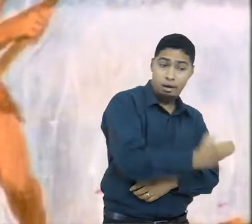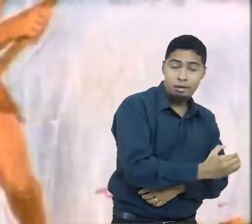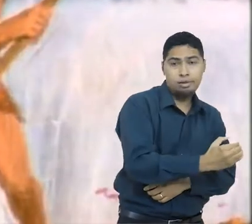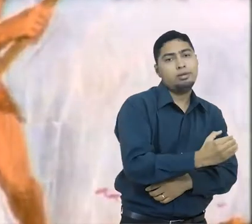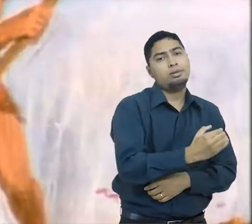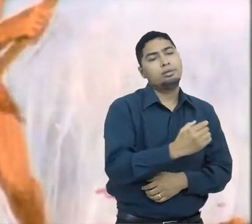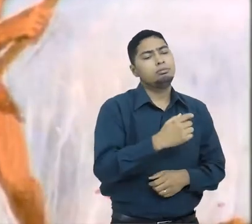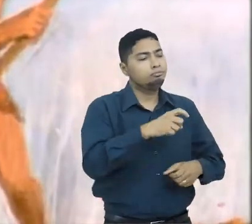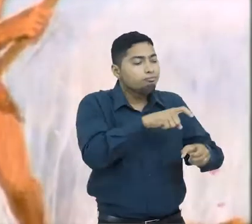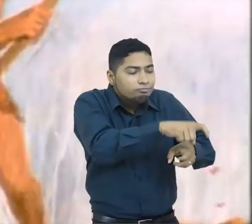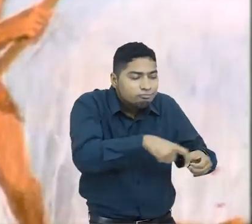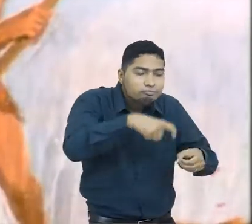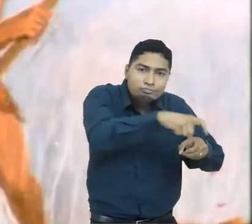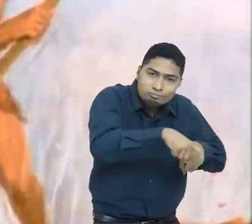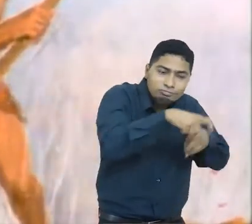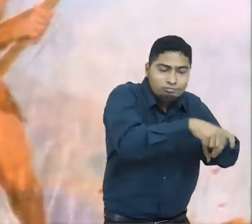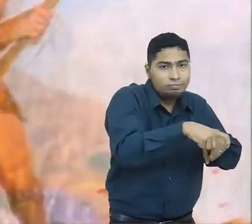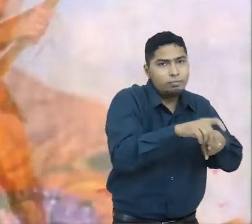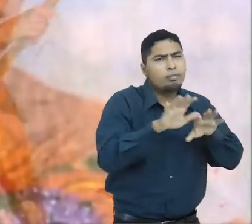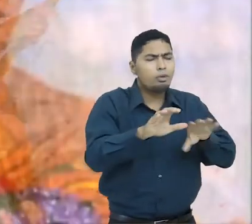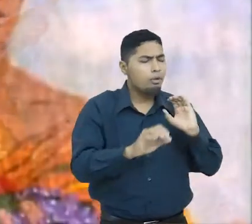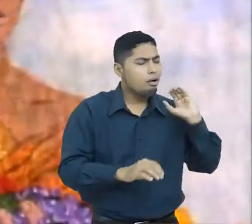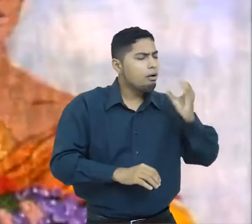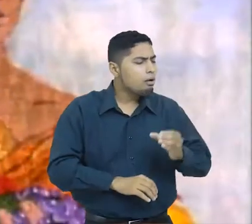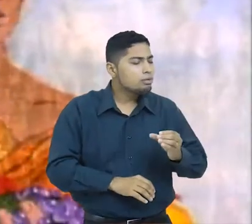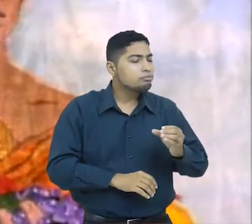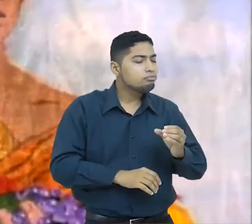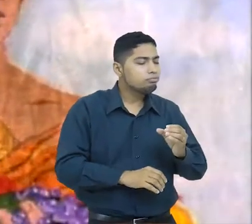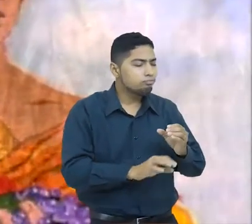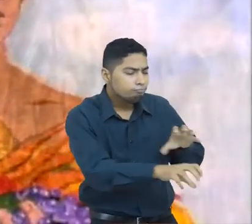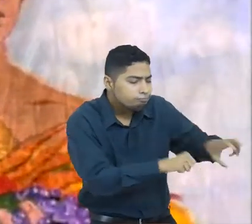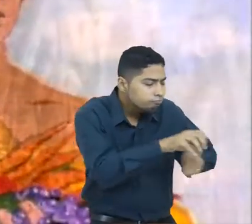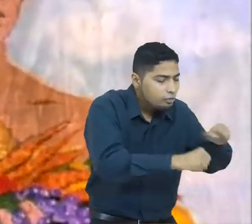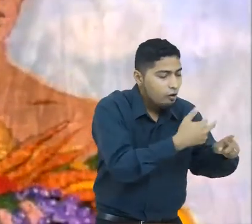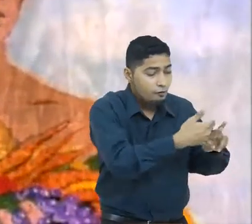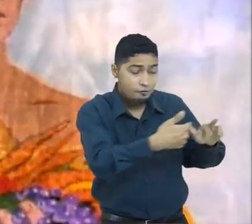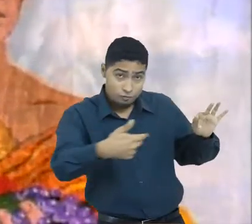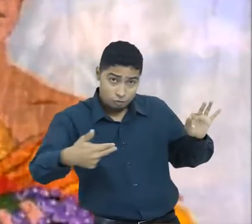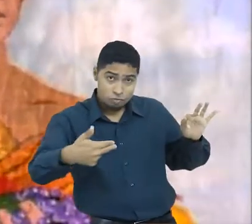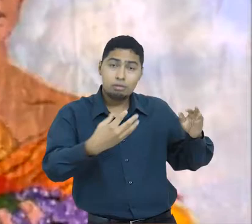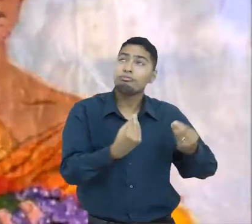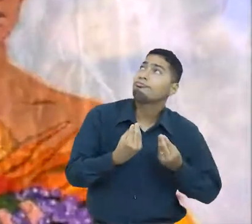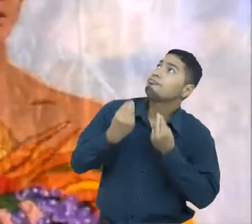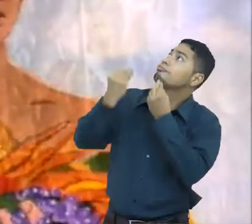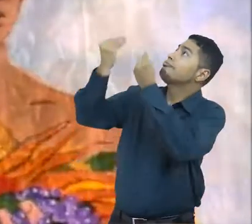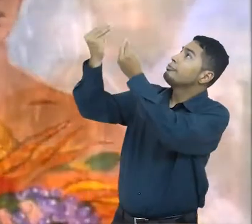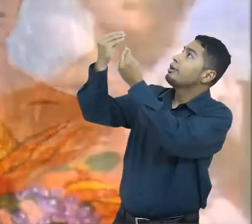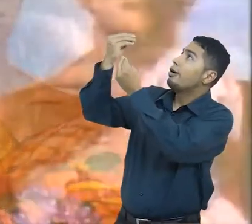Num dia escolhido por Deus, Caim reuniu alguns produtos de sua lavoura e ofereceu-os ao Senhor. Abel,